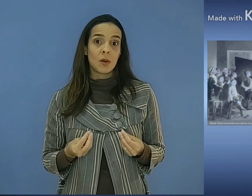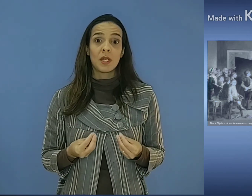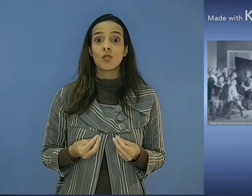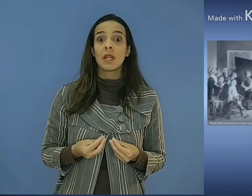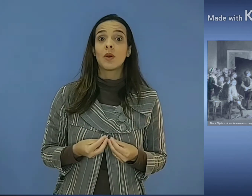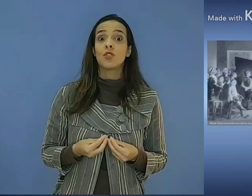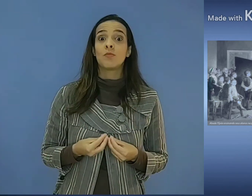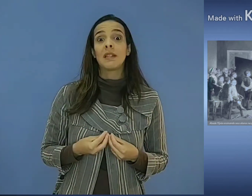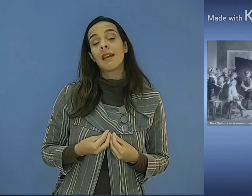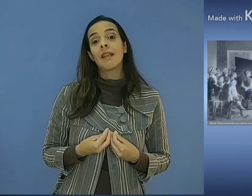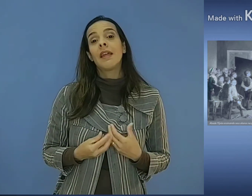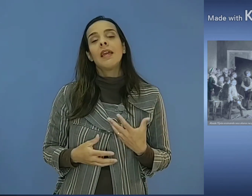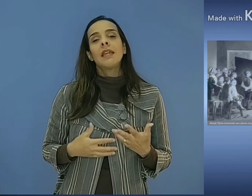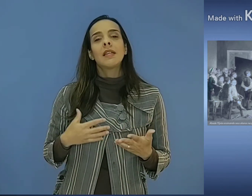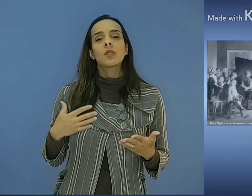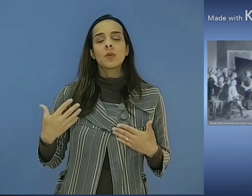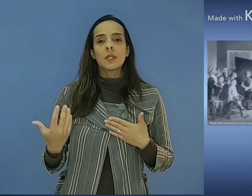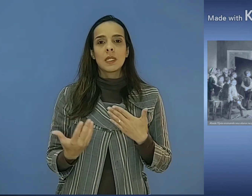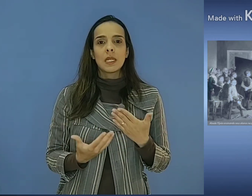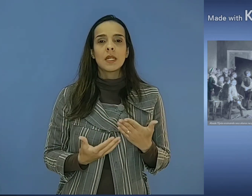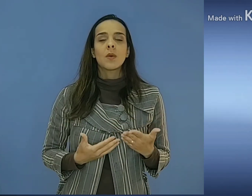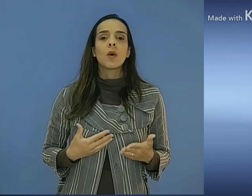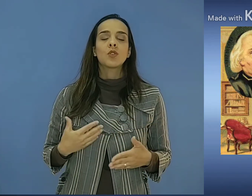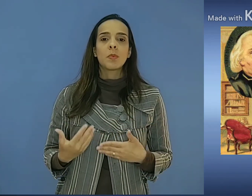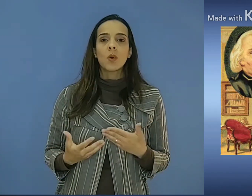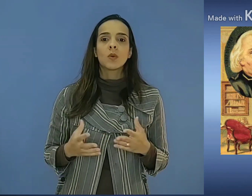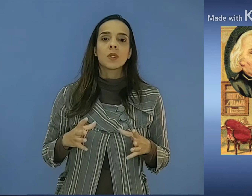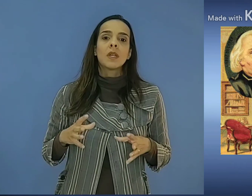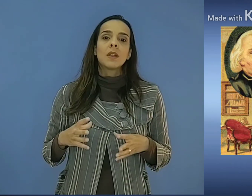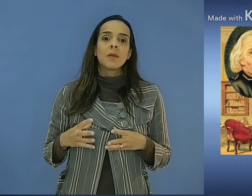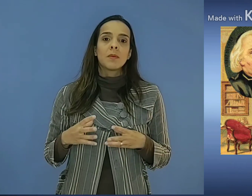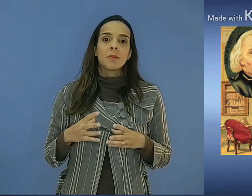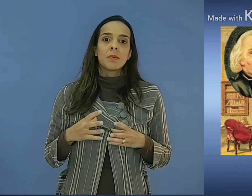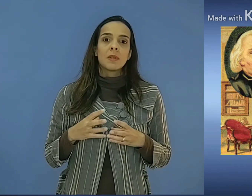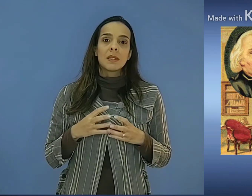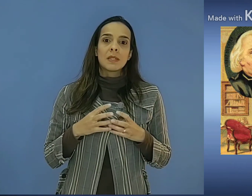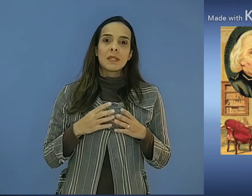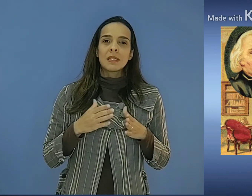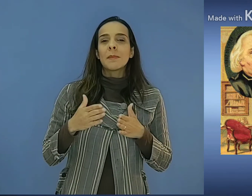Era inicialmente uma língua rudimentar que eles conseguiram, aos poucos,